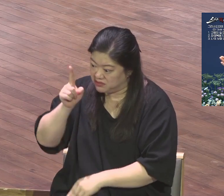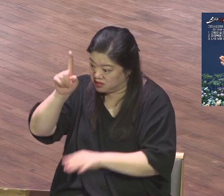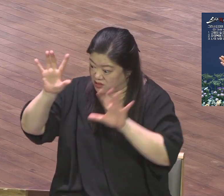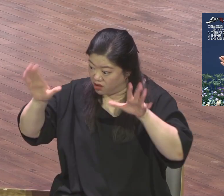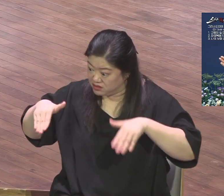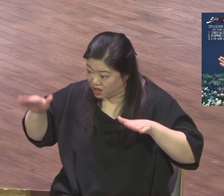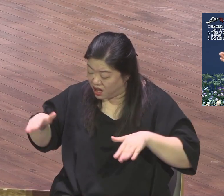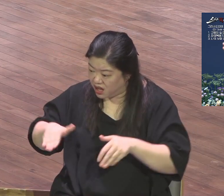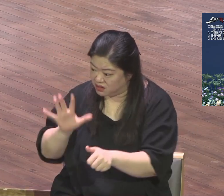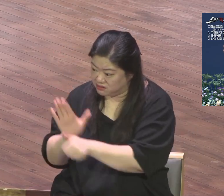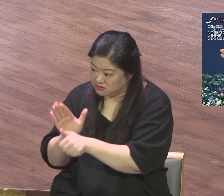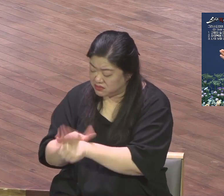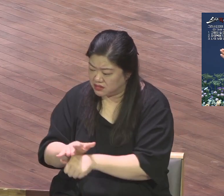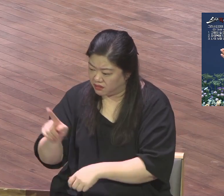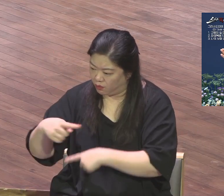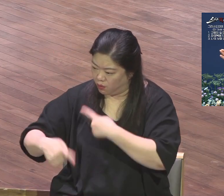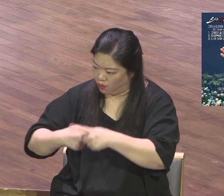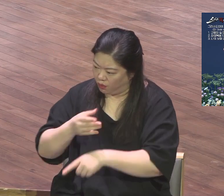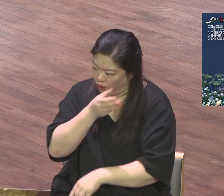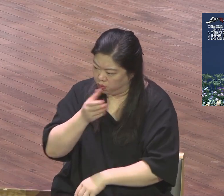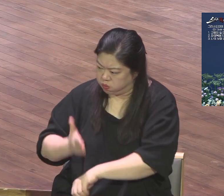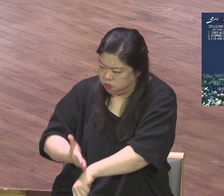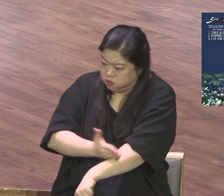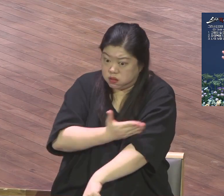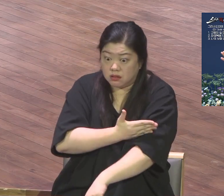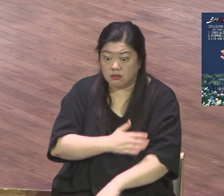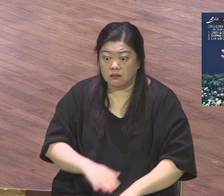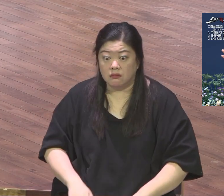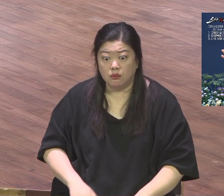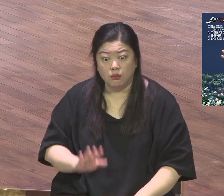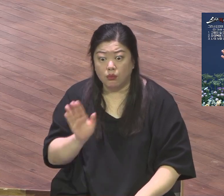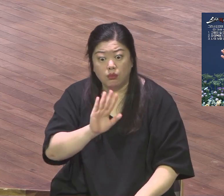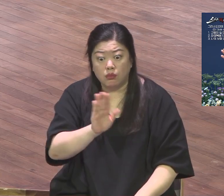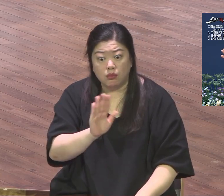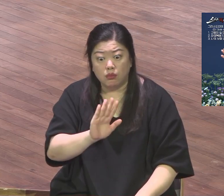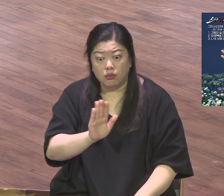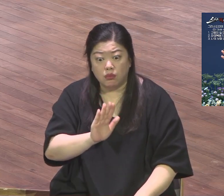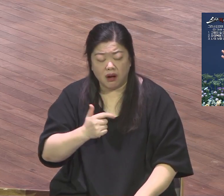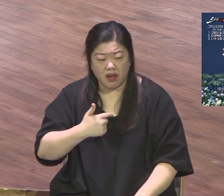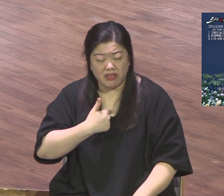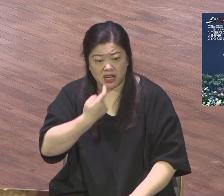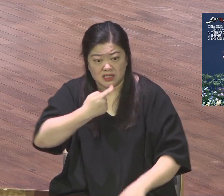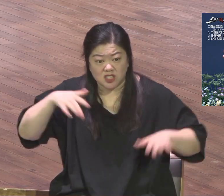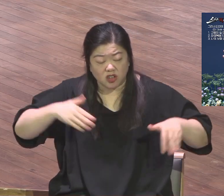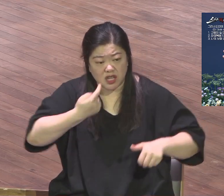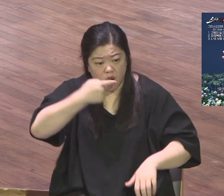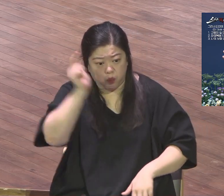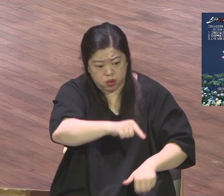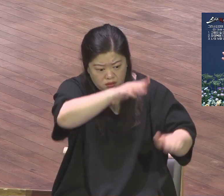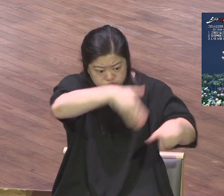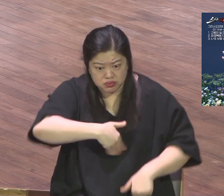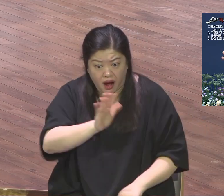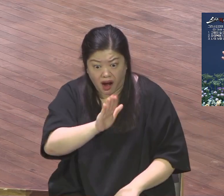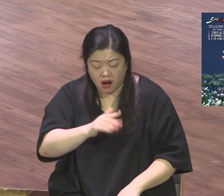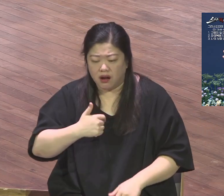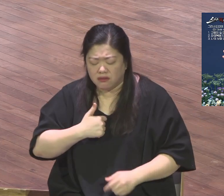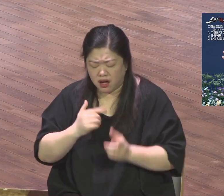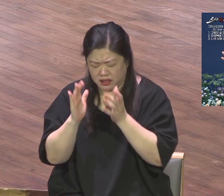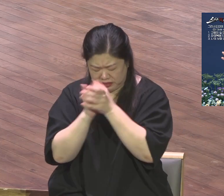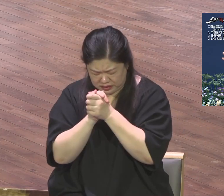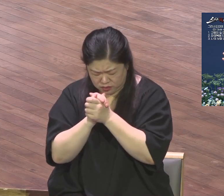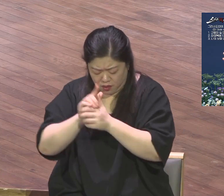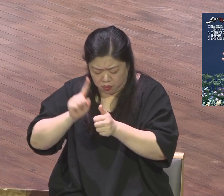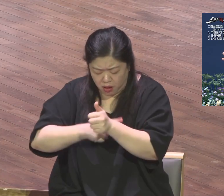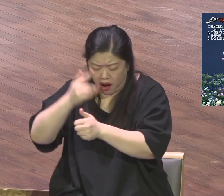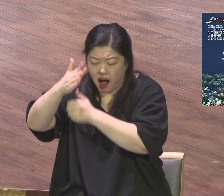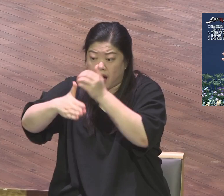나오잖아요. 베드로 거기 갔었을 때 교회가 그를 간절히 빌더라. 결과로 베드로를 찾아온 천사가 옆구리를